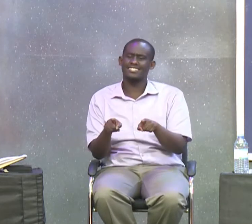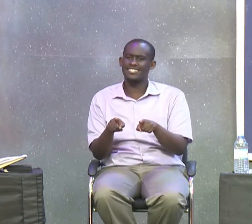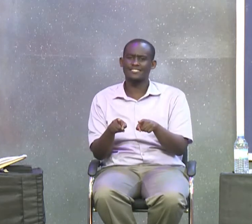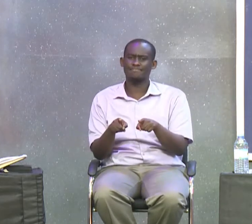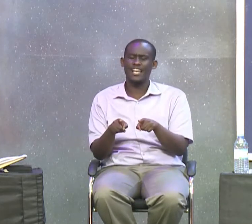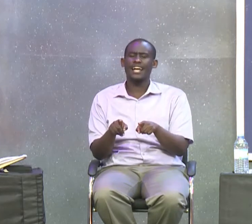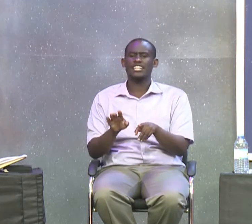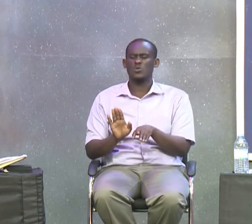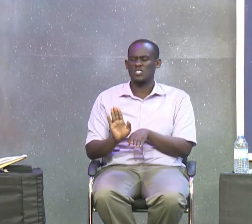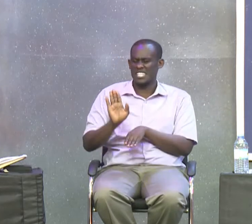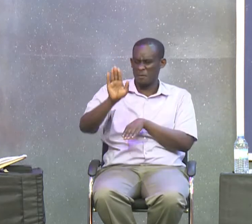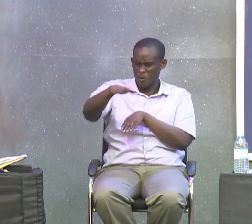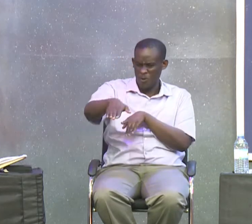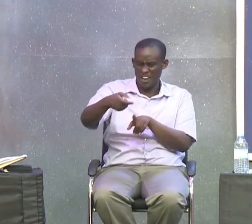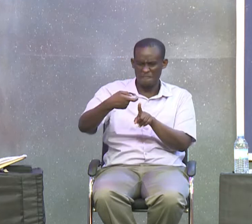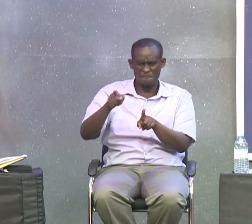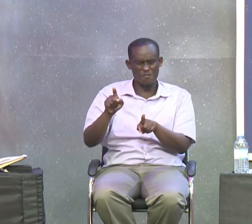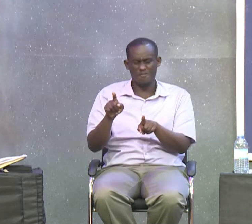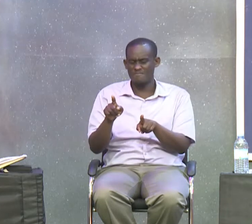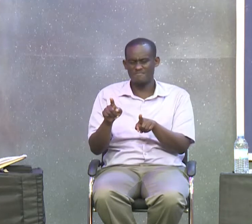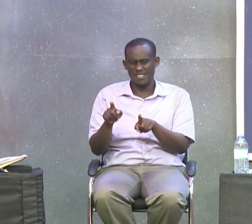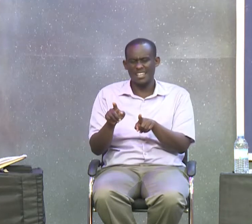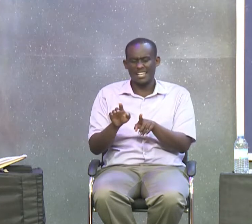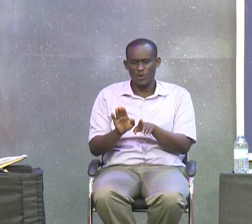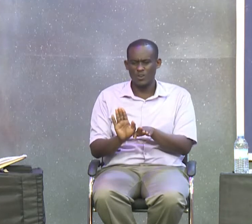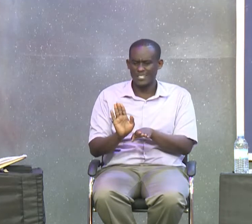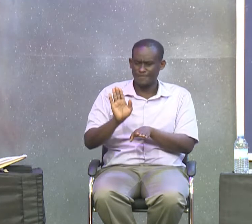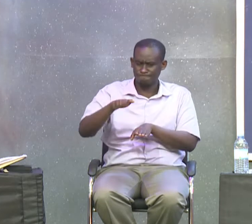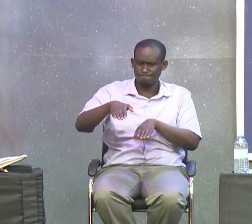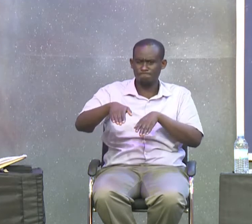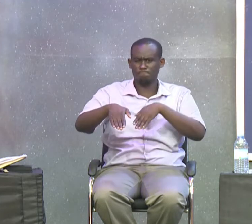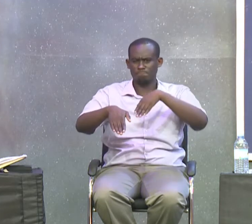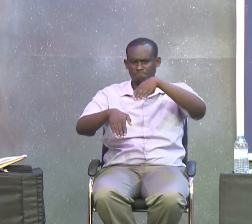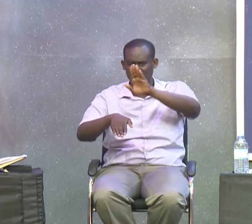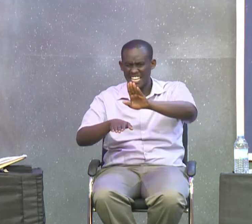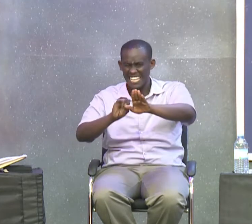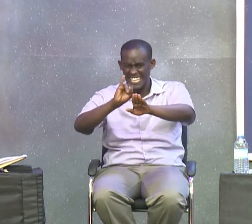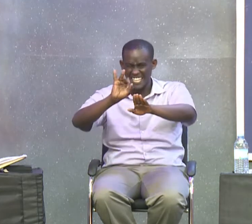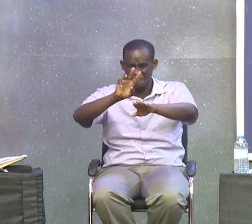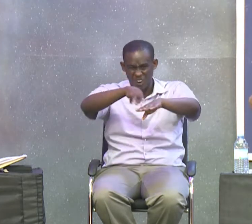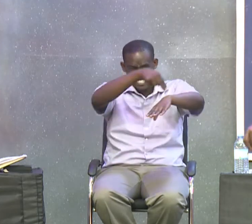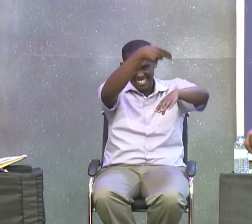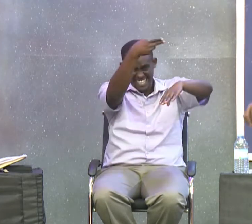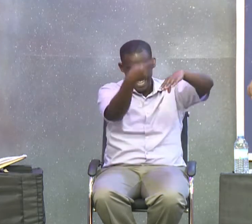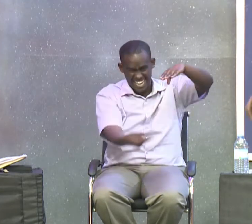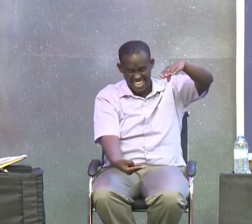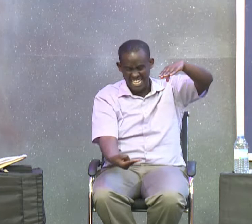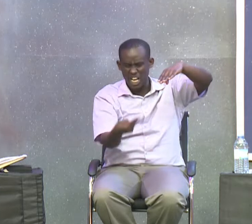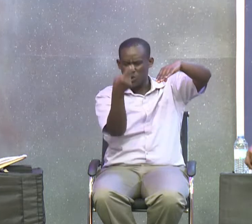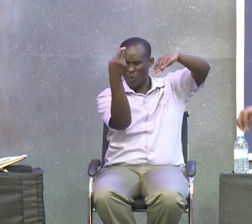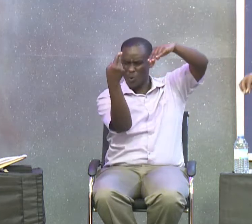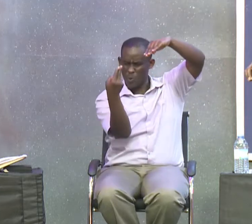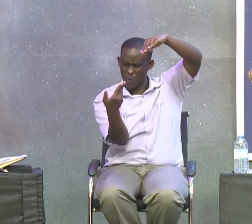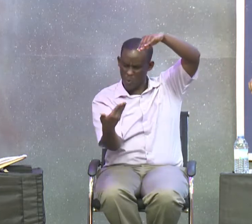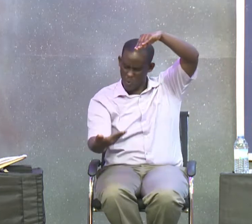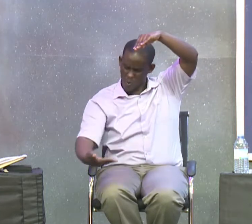kasita ku sitepu yonna okuviira ddala eno ng'otandika okulinnyalinnya bwe waseereranga n'ogwa luli olukonko bwe